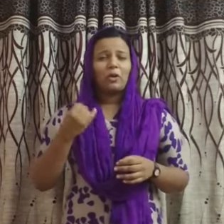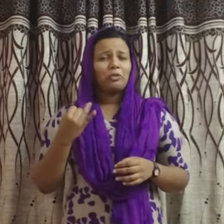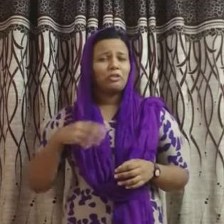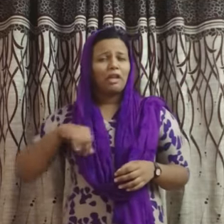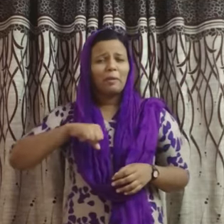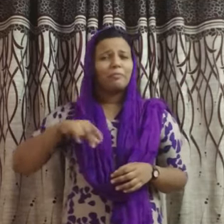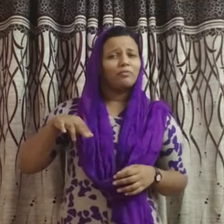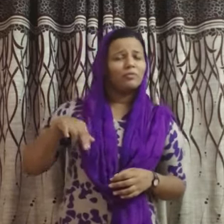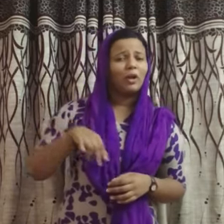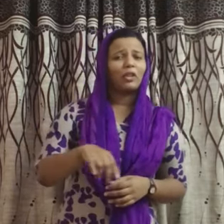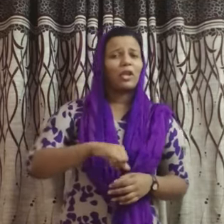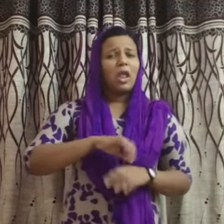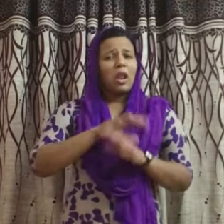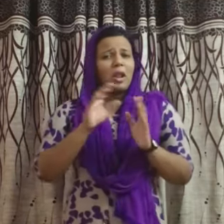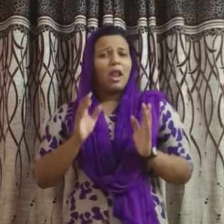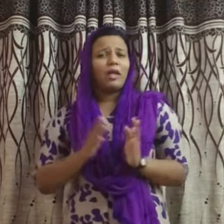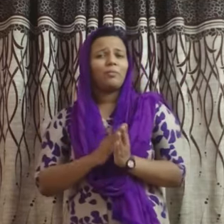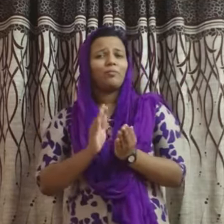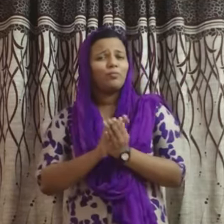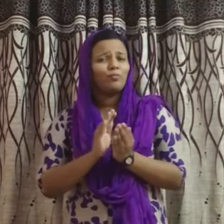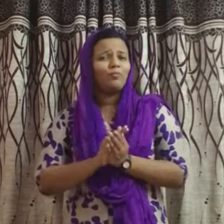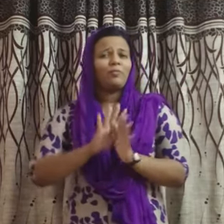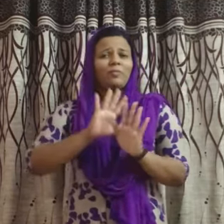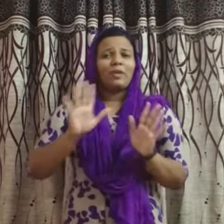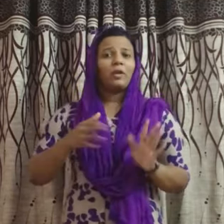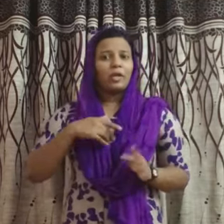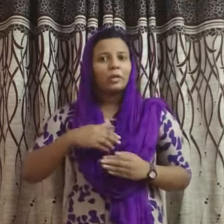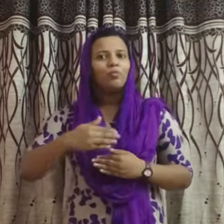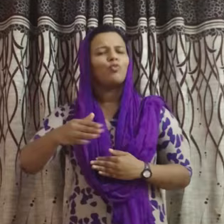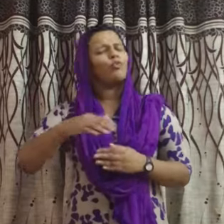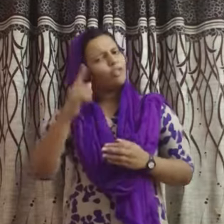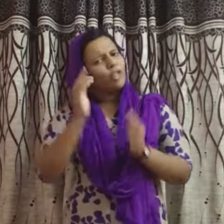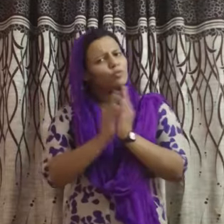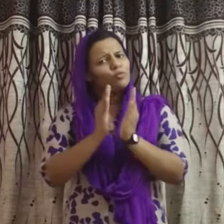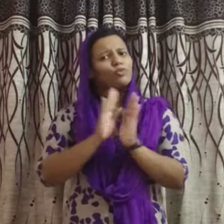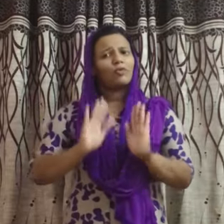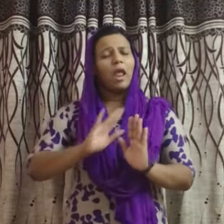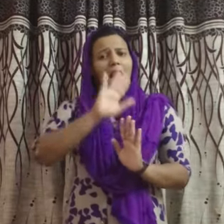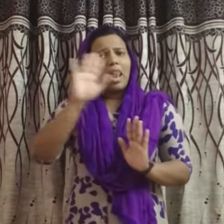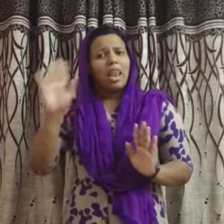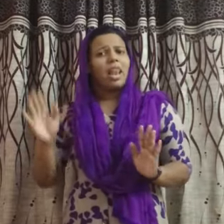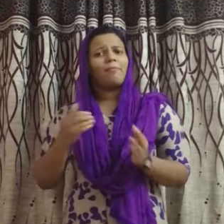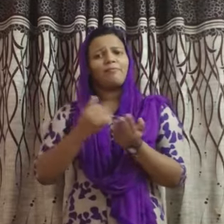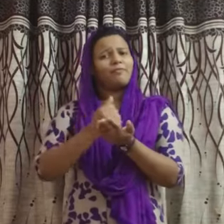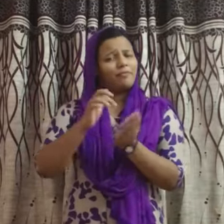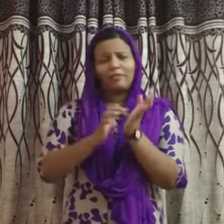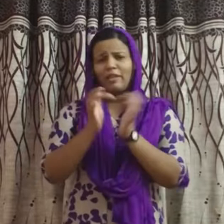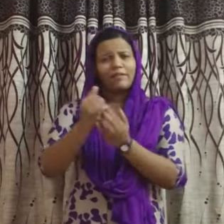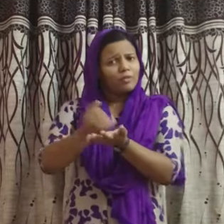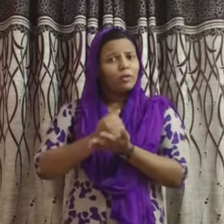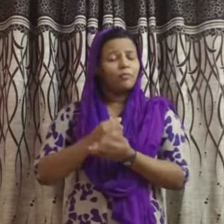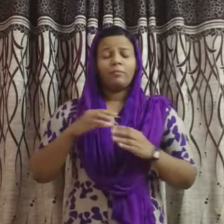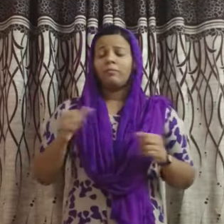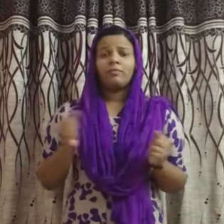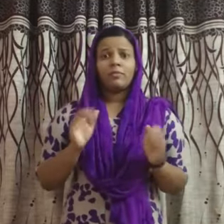നമ്മളെ സഹായിച്ചു, ഇത്രത്തോളം നമ്മുടെ കർത്താവ് നമ്മളെ പുലർത്തി. ഇനിയും പുലർത്തുവാൻ നമ്മുടെ കർത്താവ് വിശ്വസ്തനാകിയാൽ സ്തോത്രം പറഞ്ഞാട്ടെ. അനങ്ങാതിരിക്കരുത് കേട്ടോ.